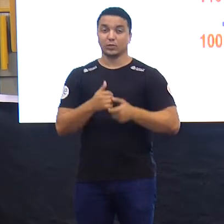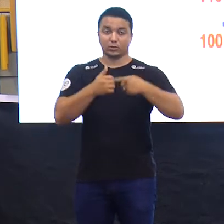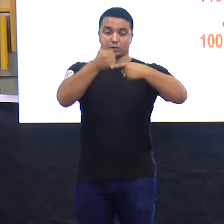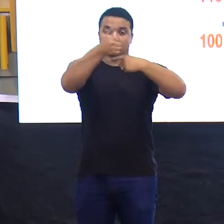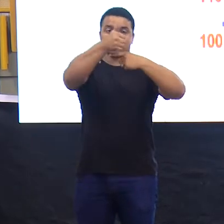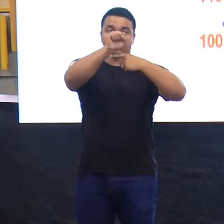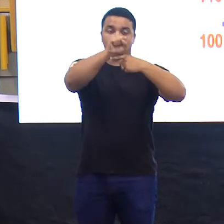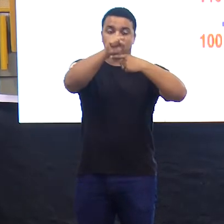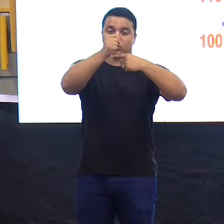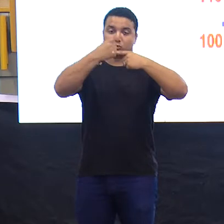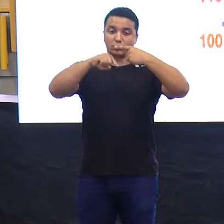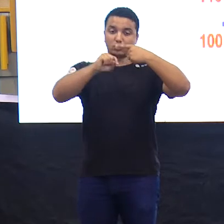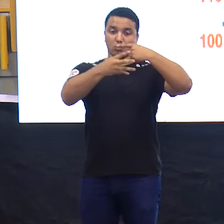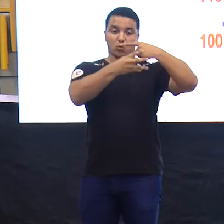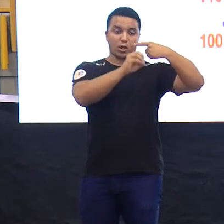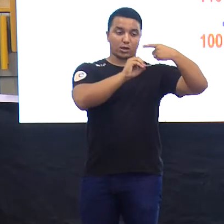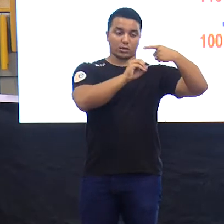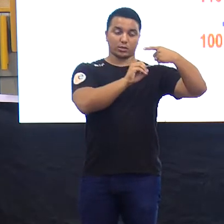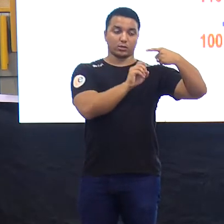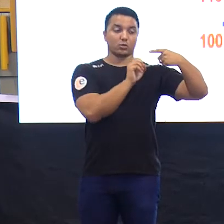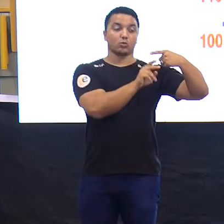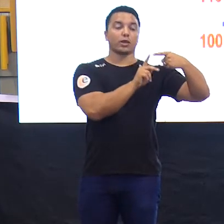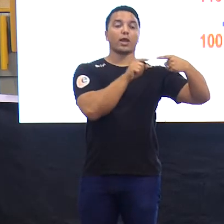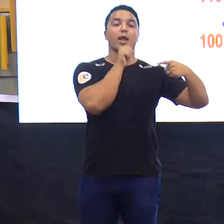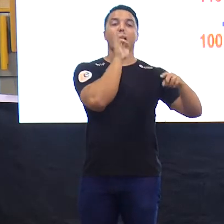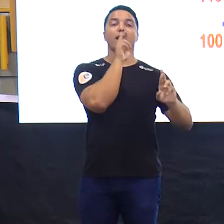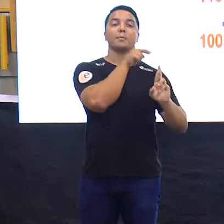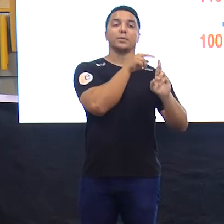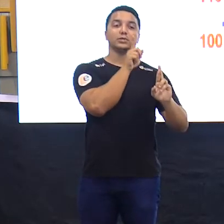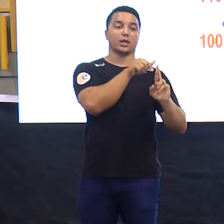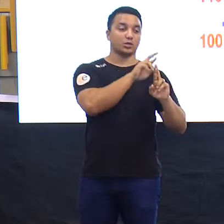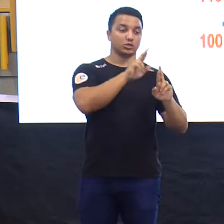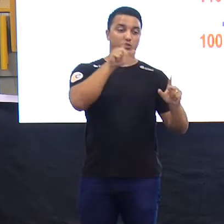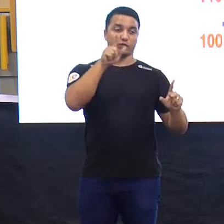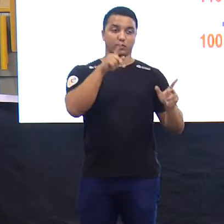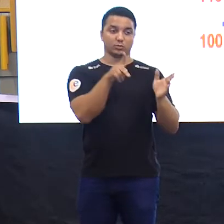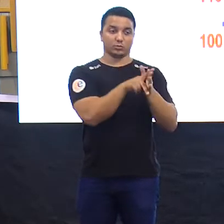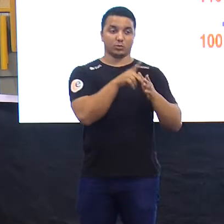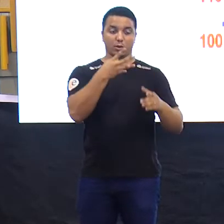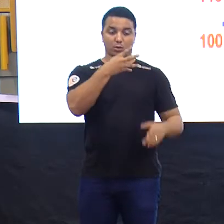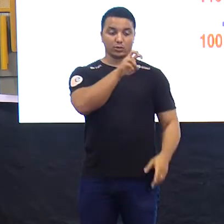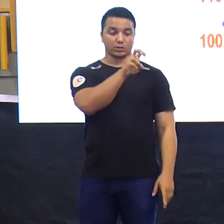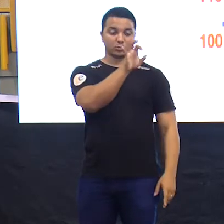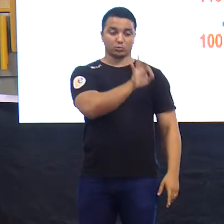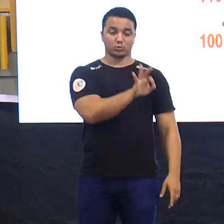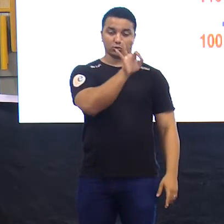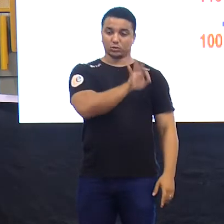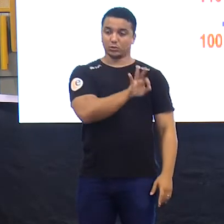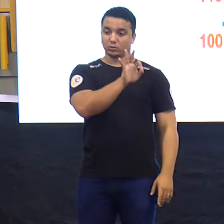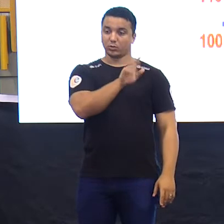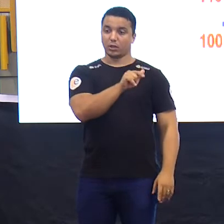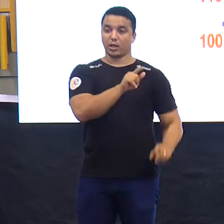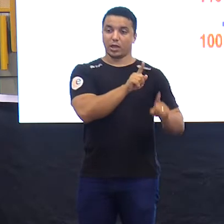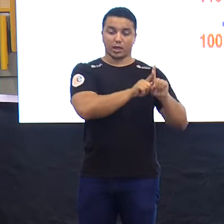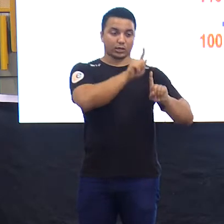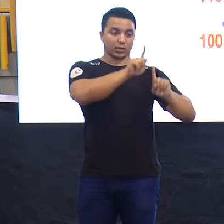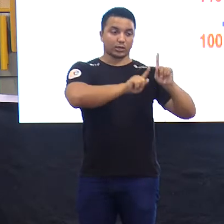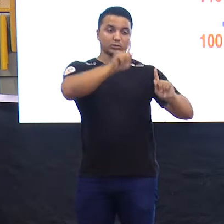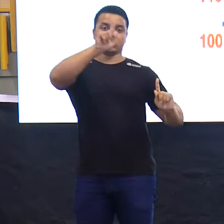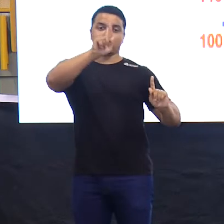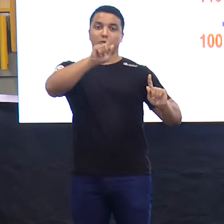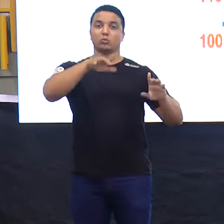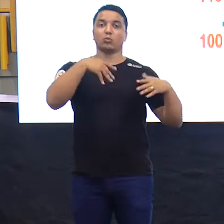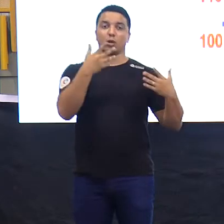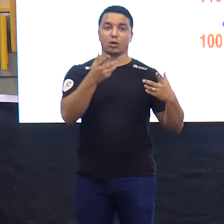18 sobre 40 representa 45%, ou seja, esse é o